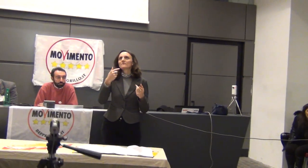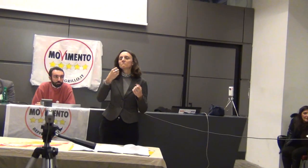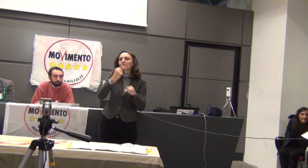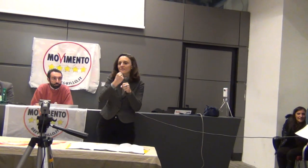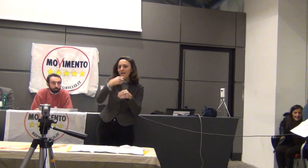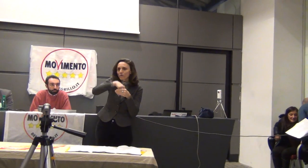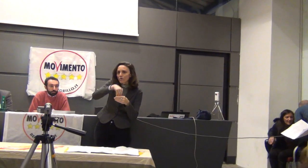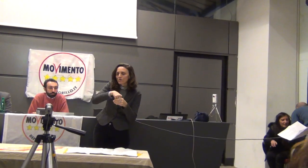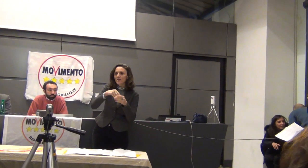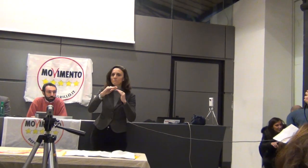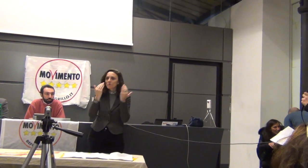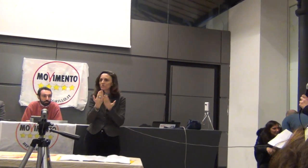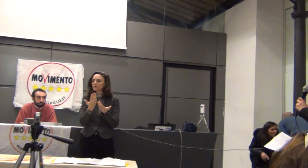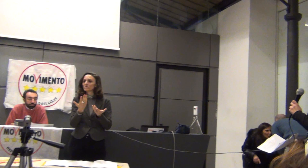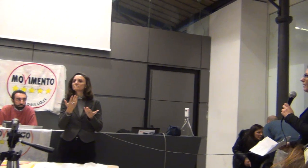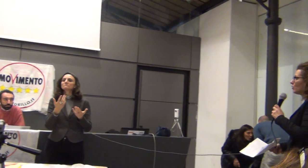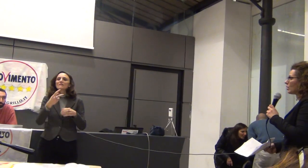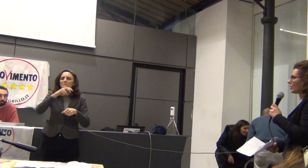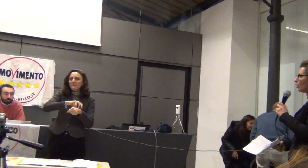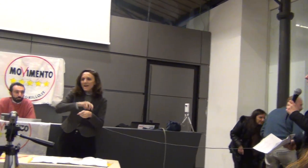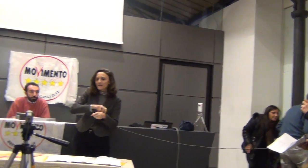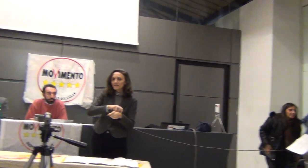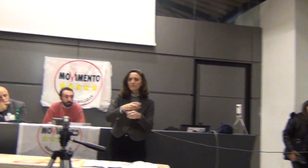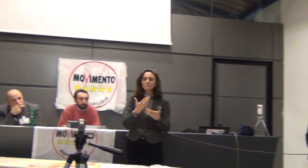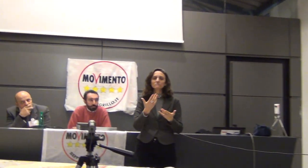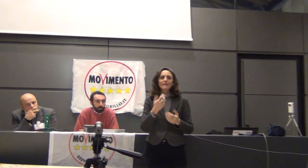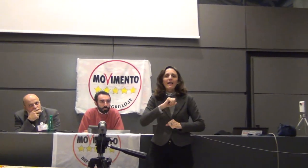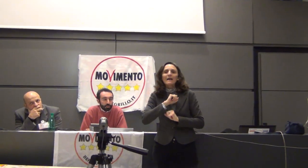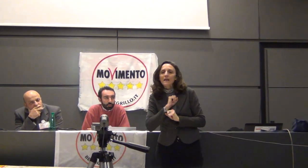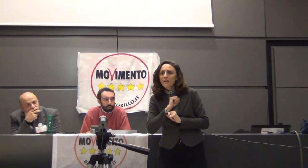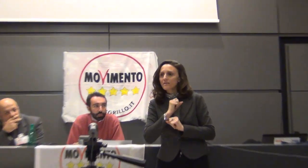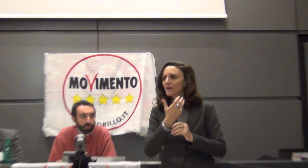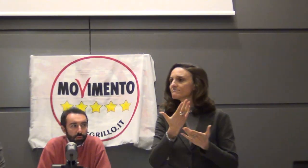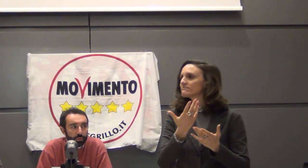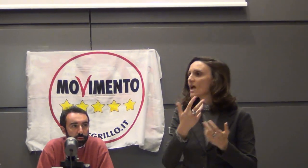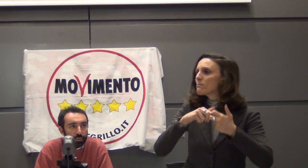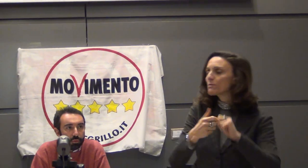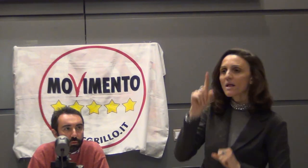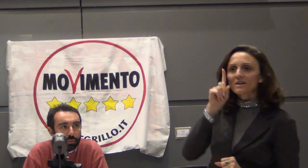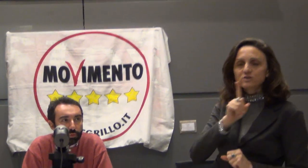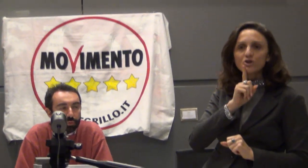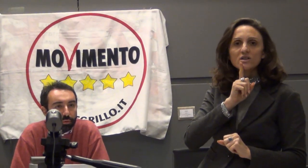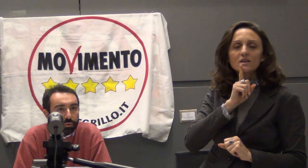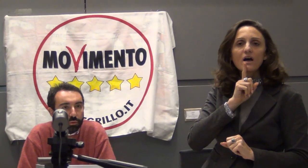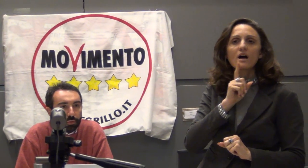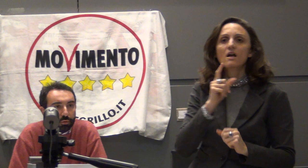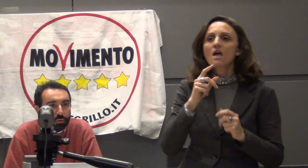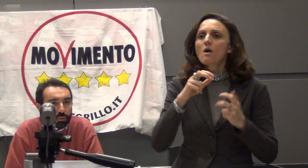Molte persone che lavorano nella medicina e quindi